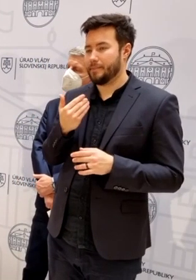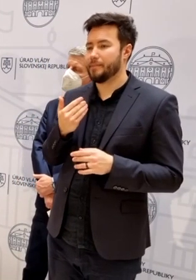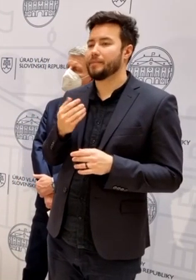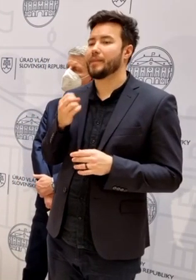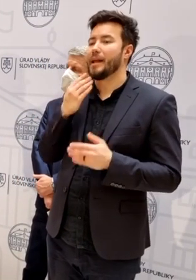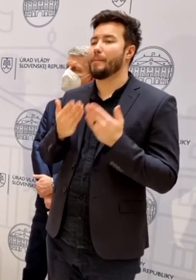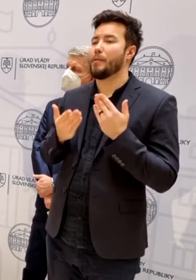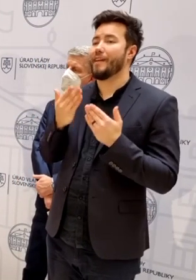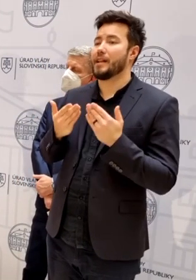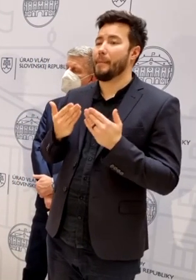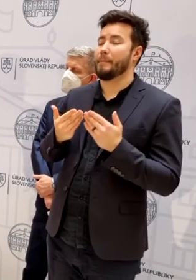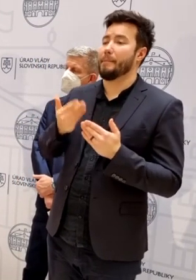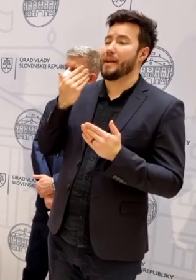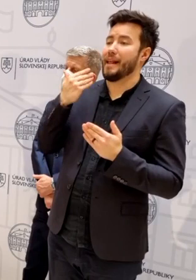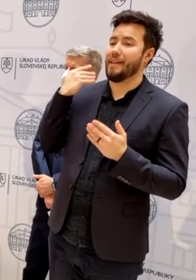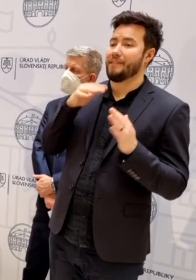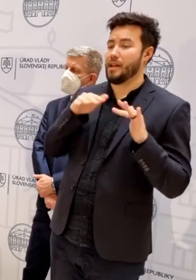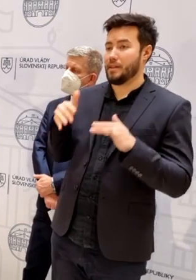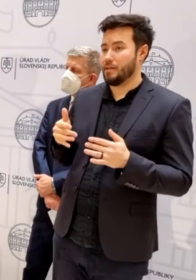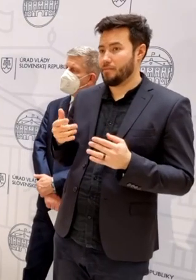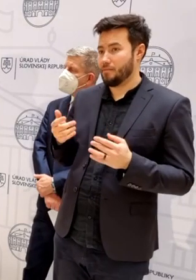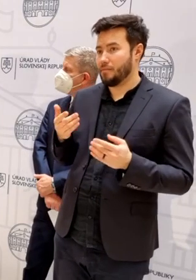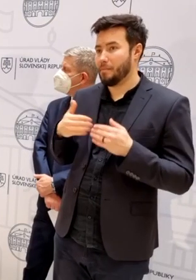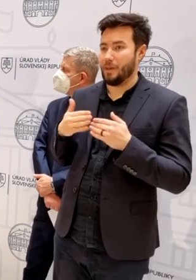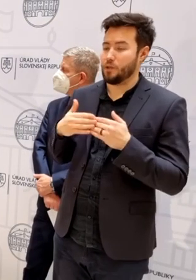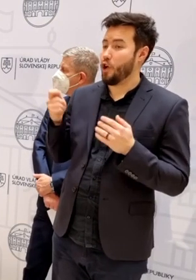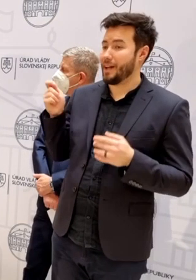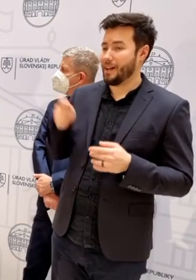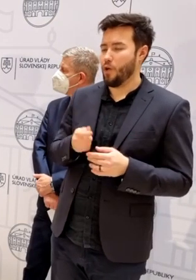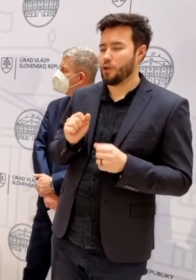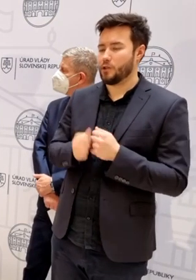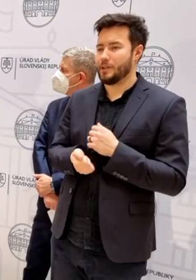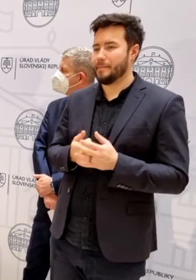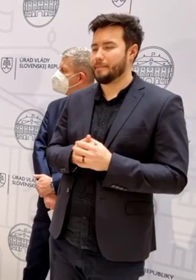predošlými vlnami by boli takmer rekordné čísla.